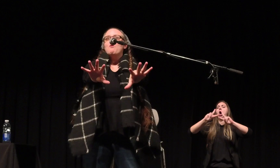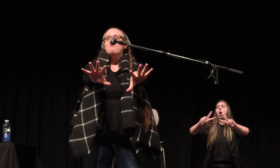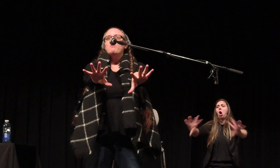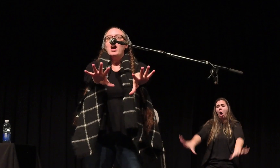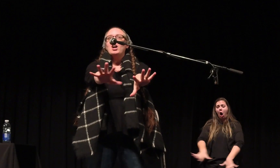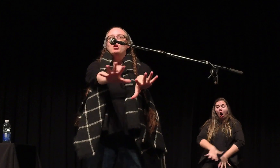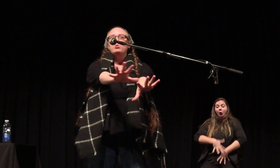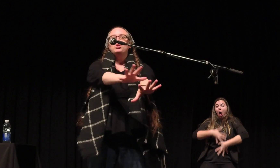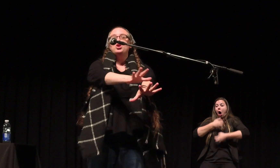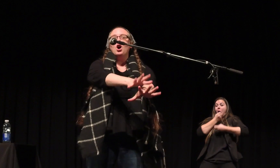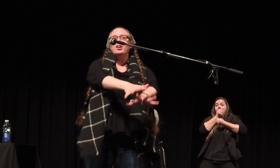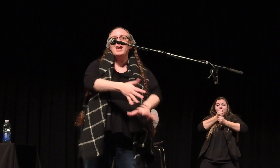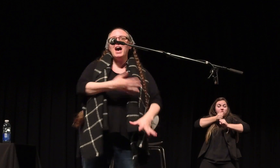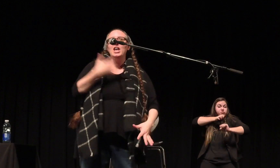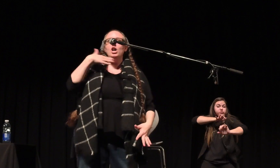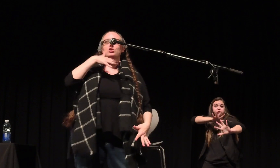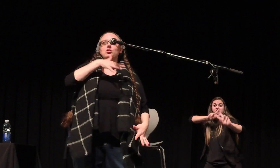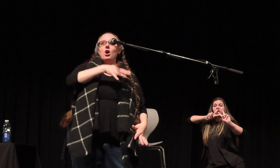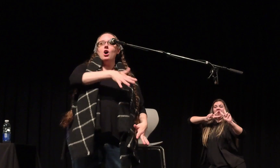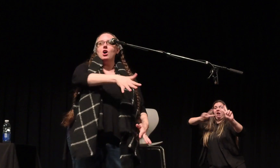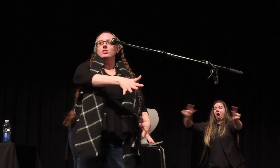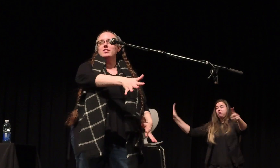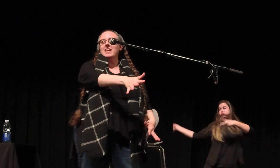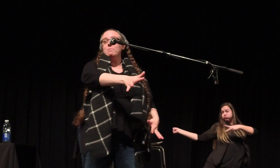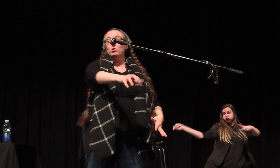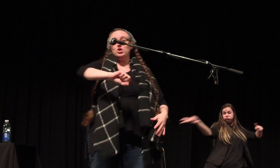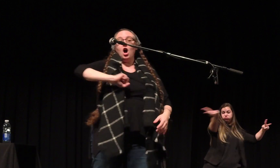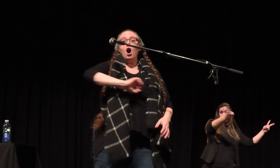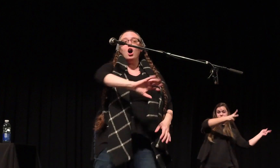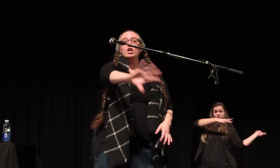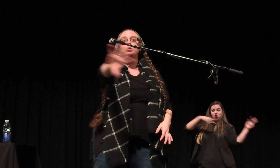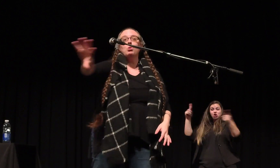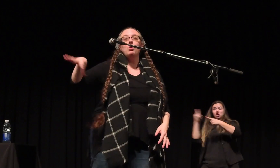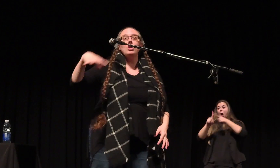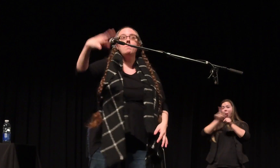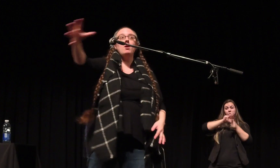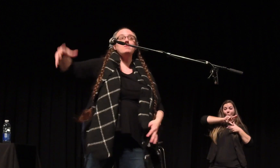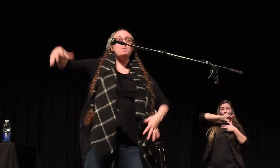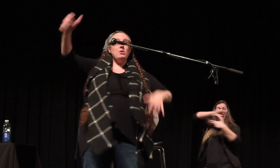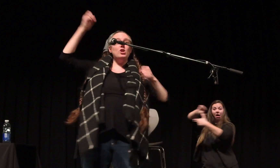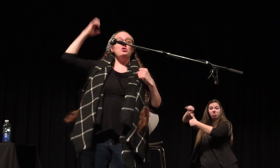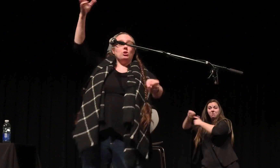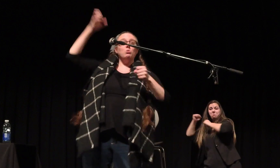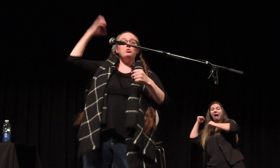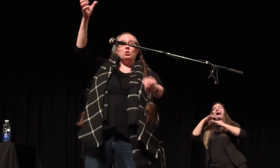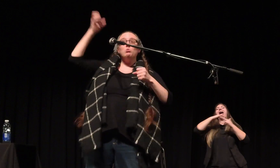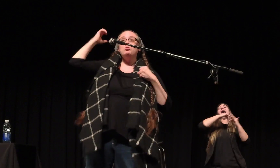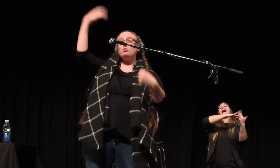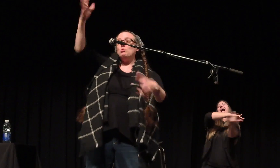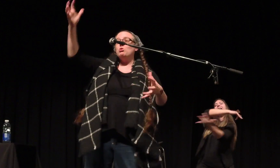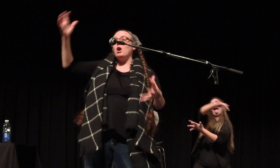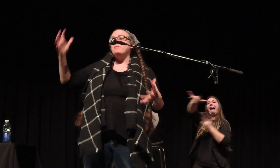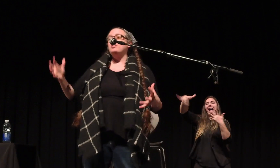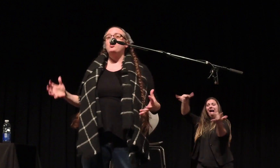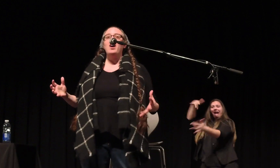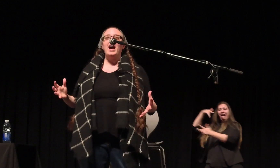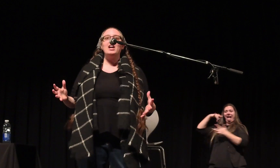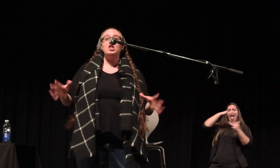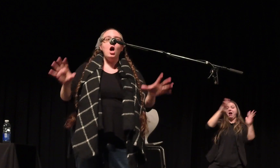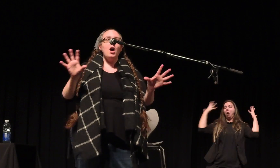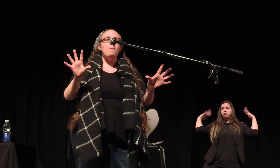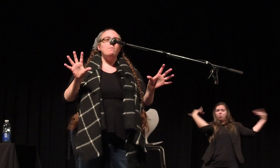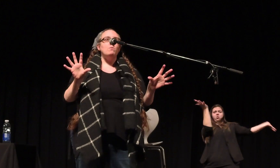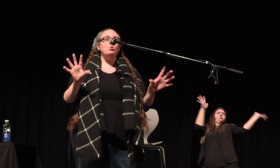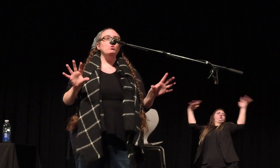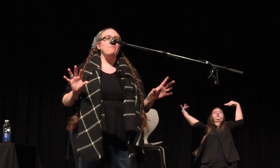Puis un vent comme une tornade sort de sa bouche, entoure le pommier, puis le secoue comme dans un